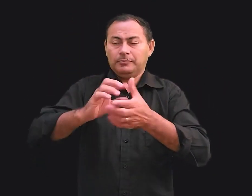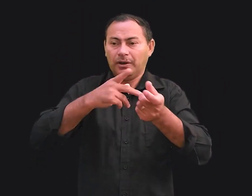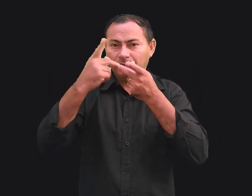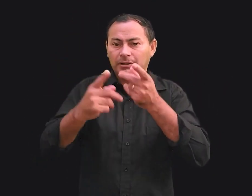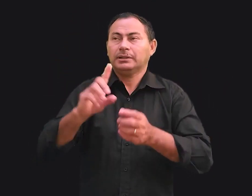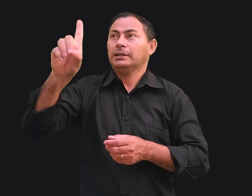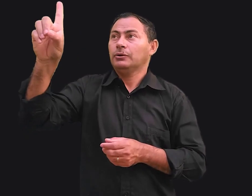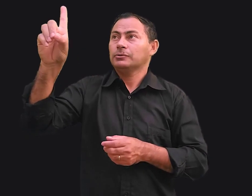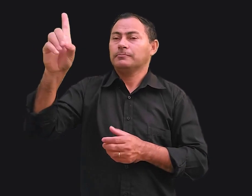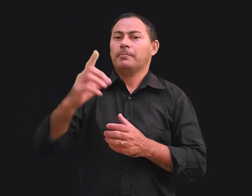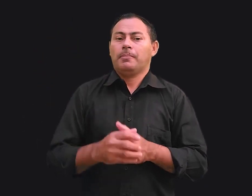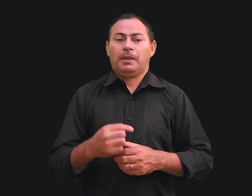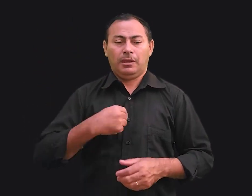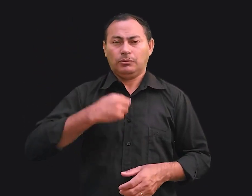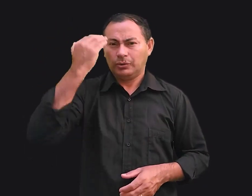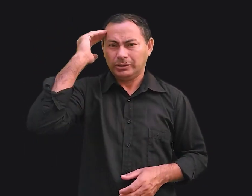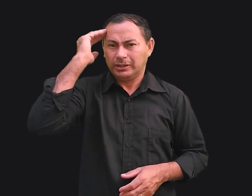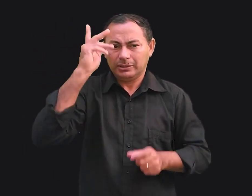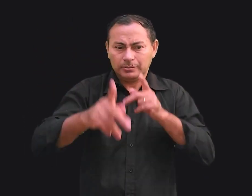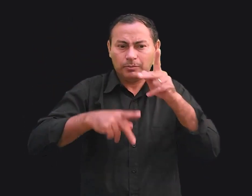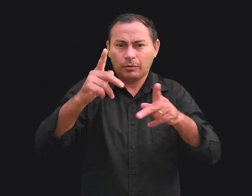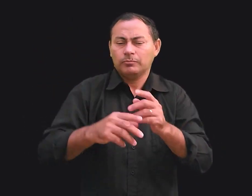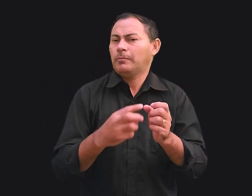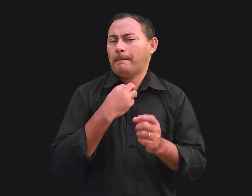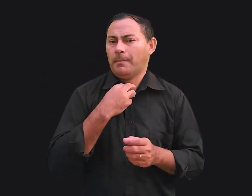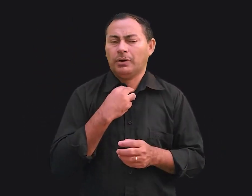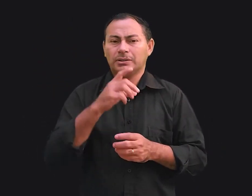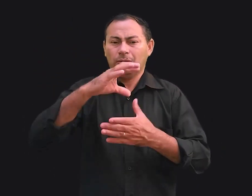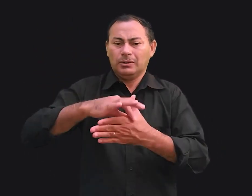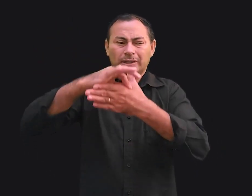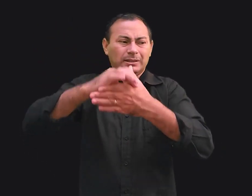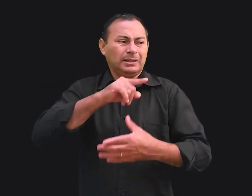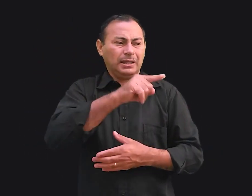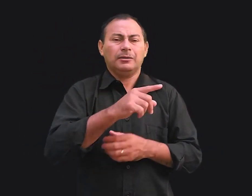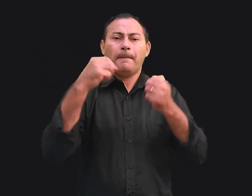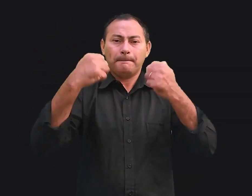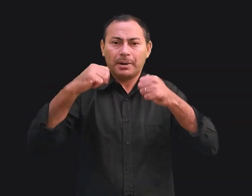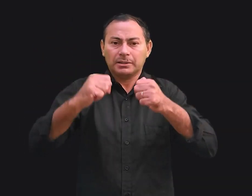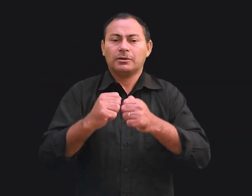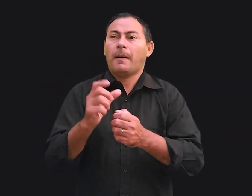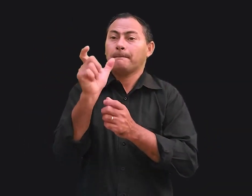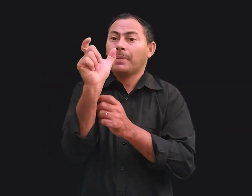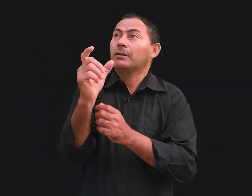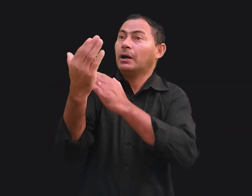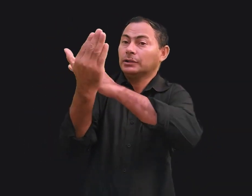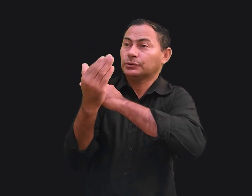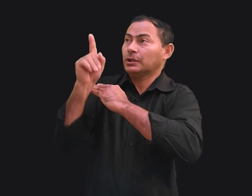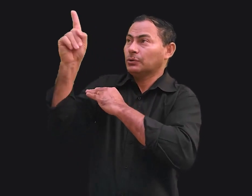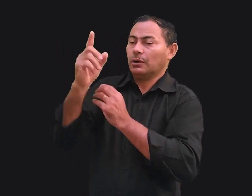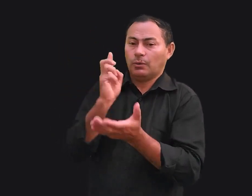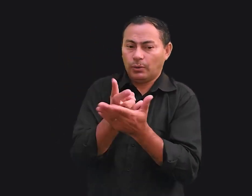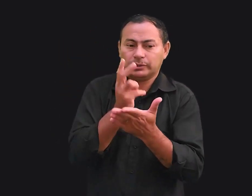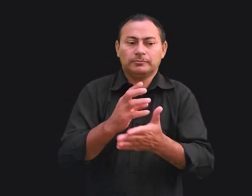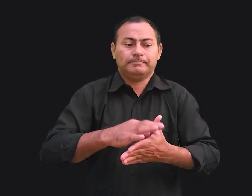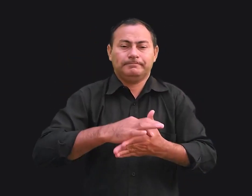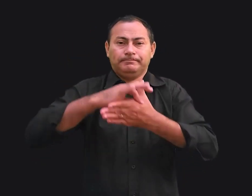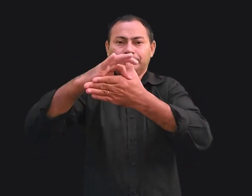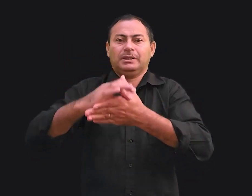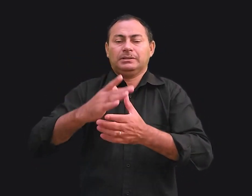disse, Deus, eu não entendo esse povo. Não posso ser o líder deles. Preciso de uma palavra sua para continuar liderando essa